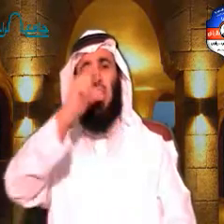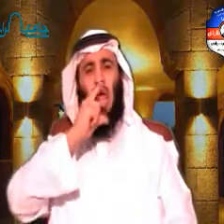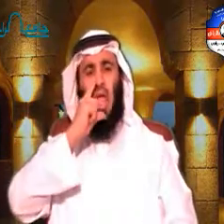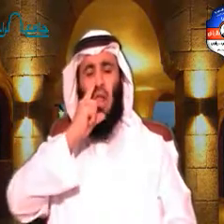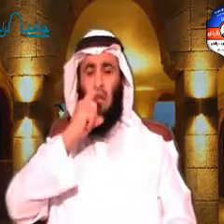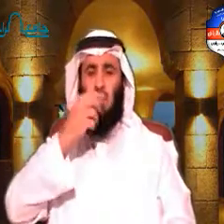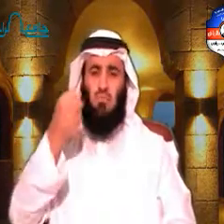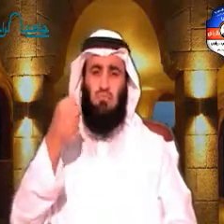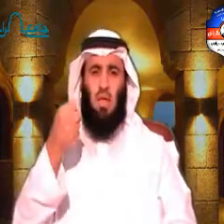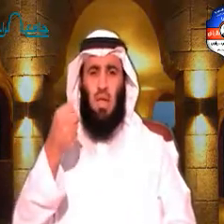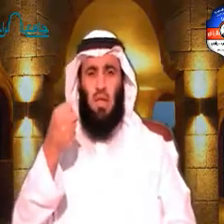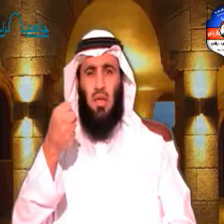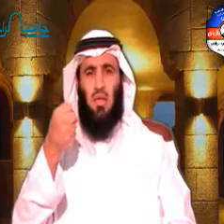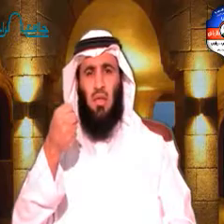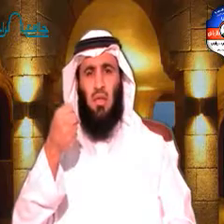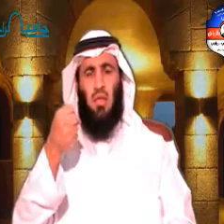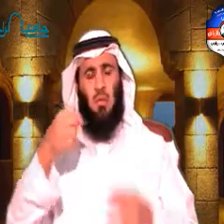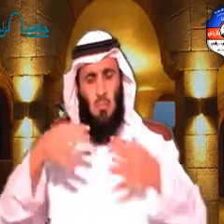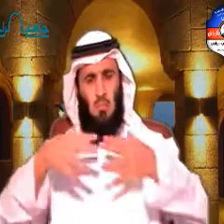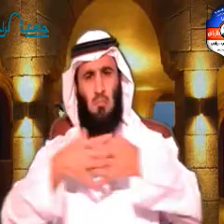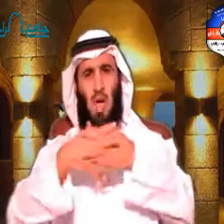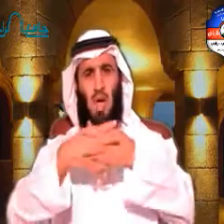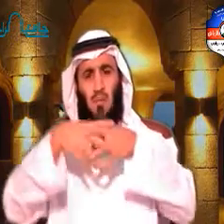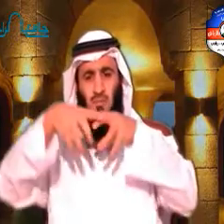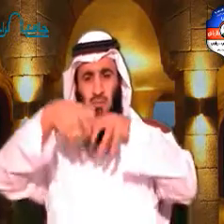لا تفرق ولا اختلاف،